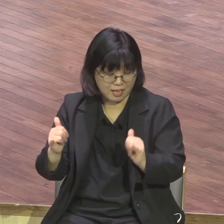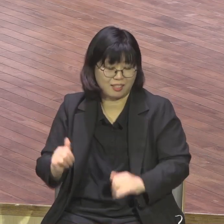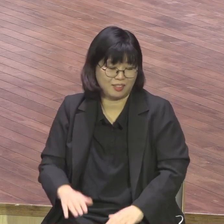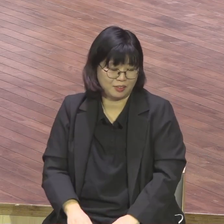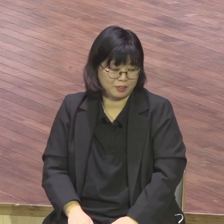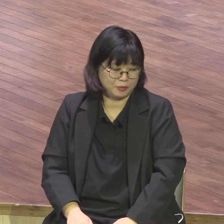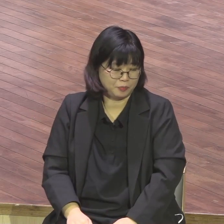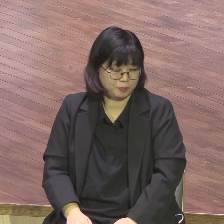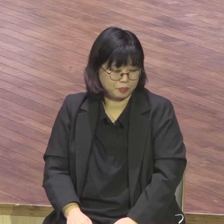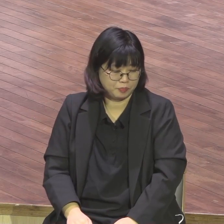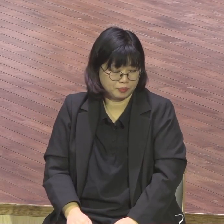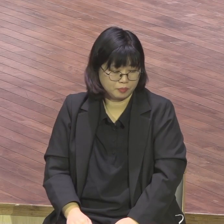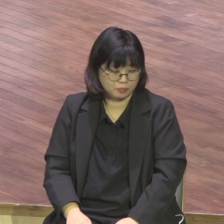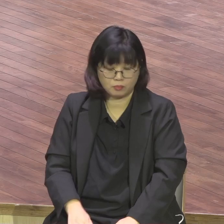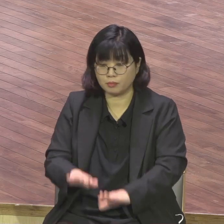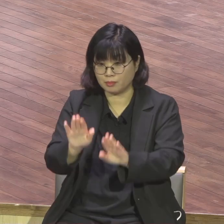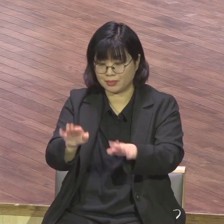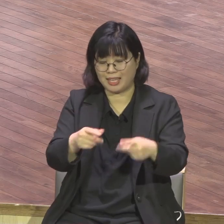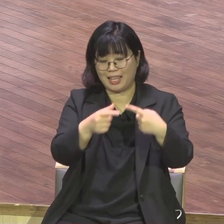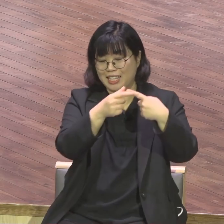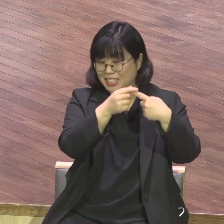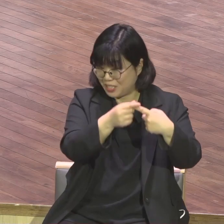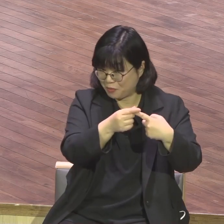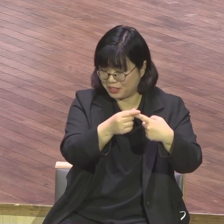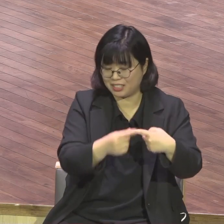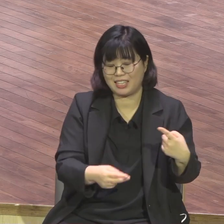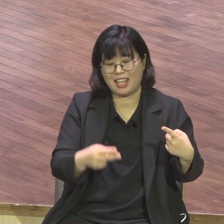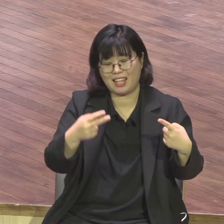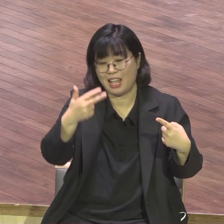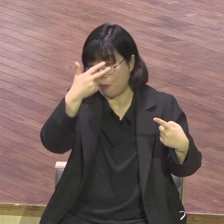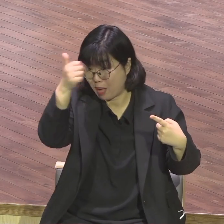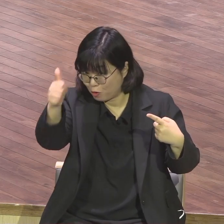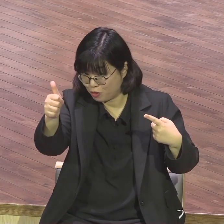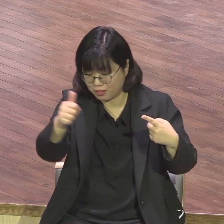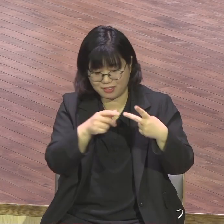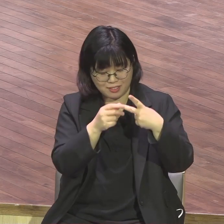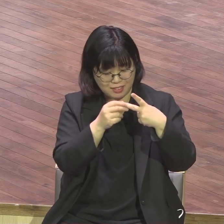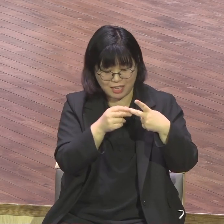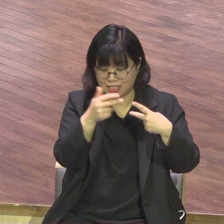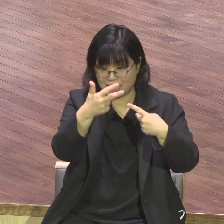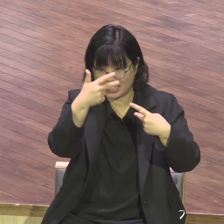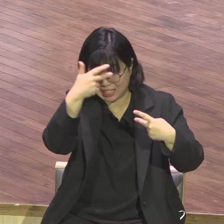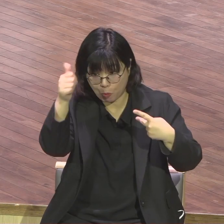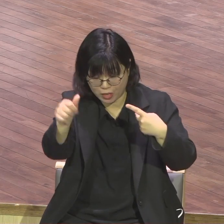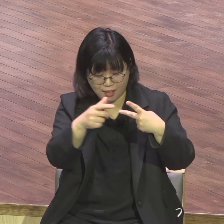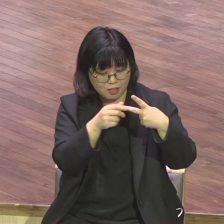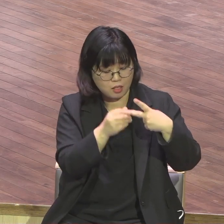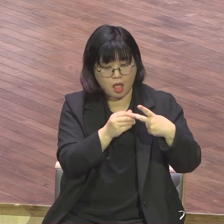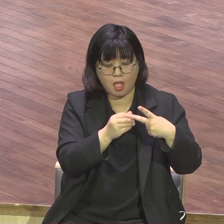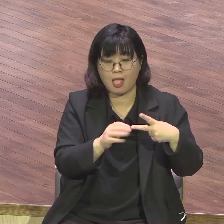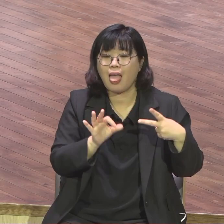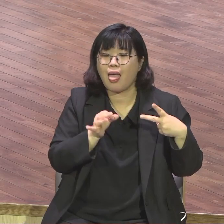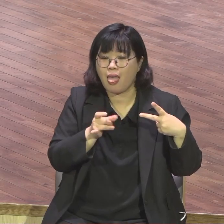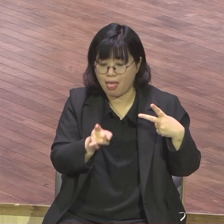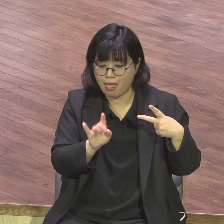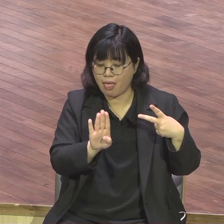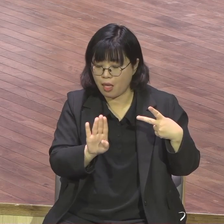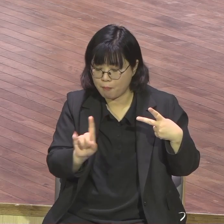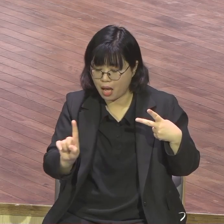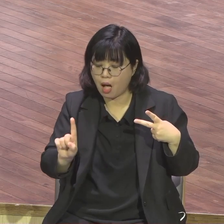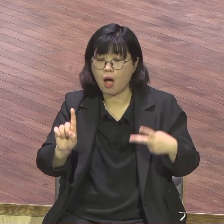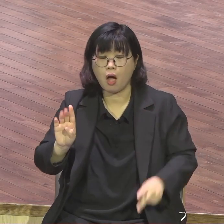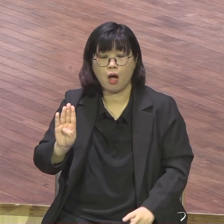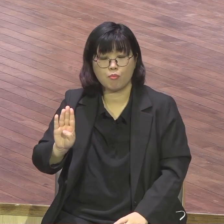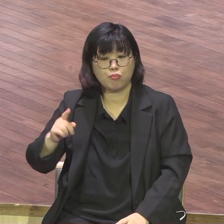바울은 우리에게 또 한 명의 복음의 동역자를 소개하고 있죠. 디모데를 소개하고 나서 에바브로디도를 소개하는데